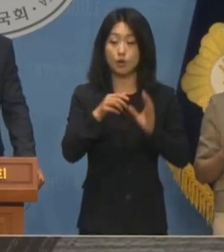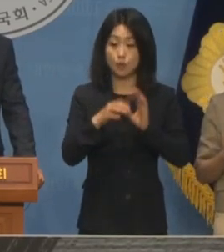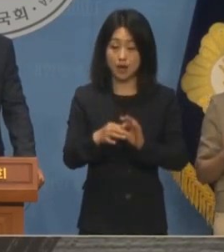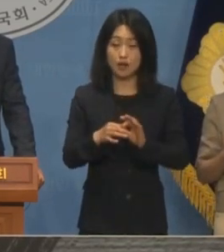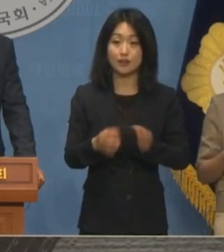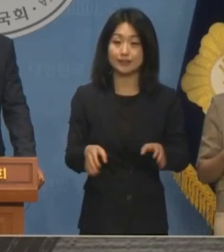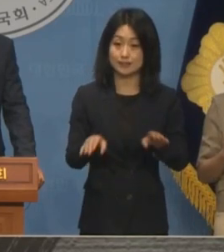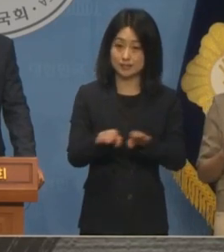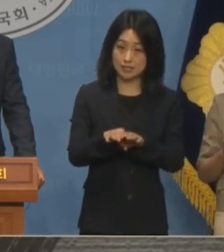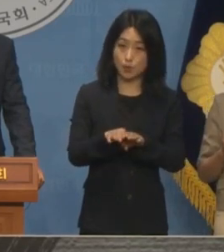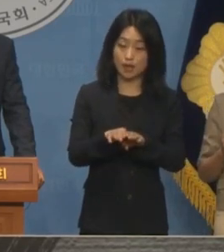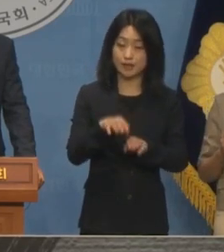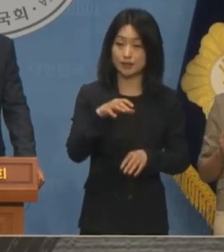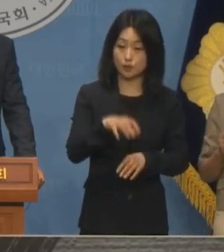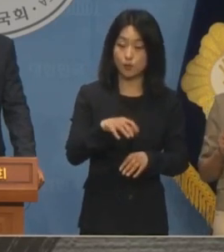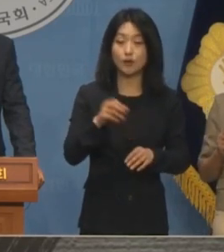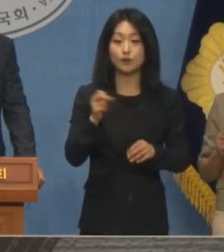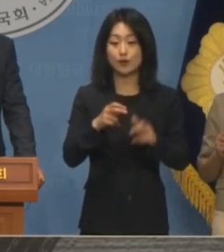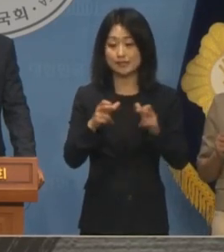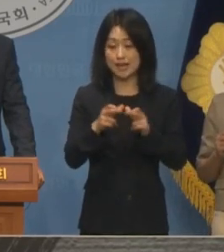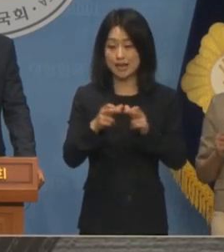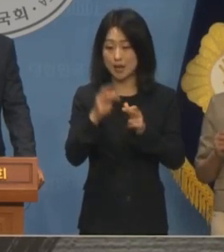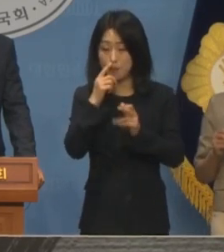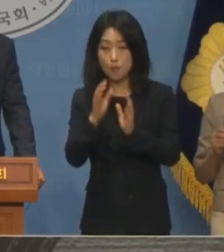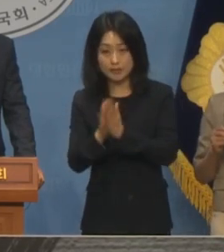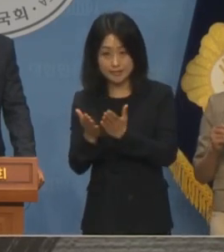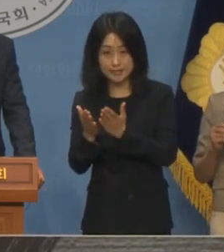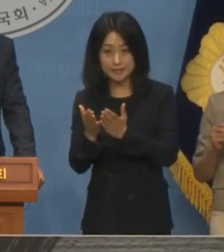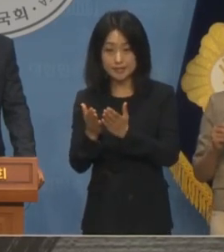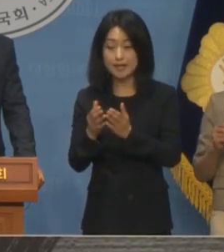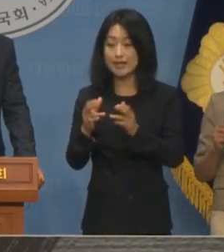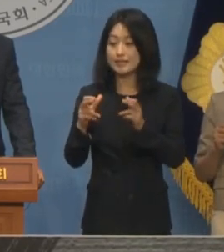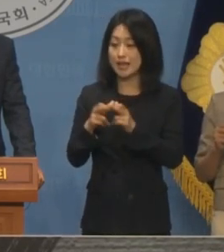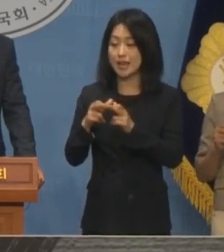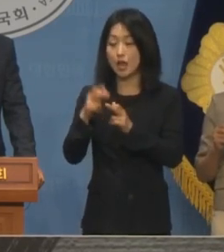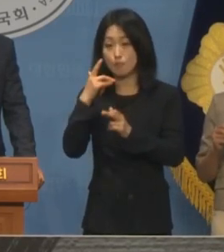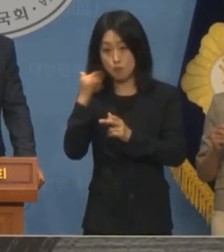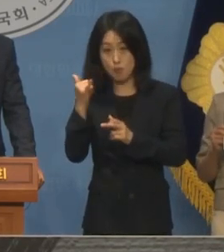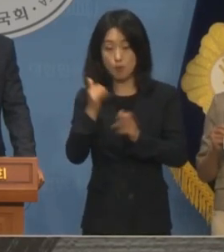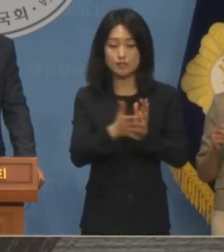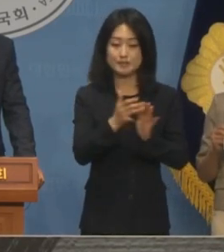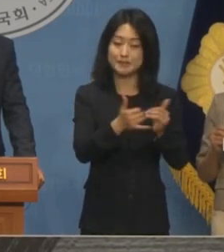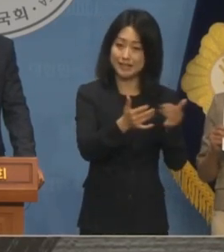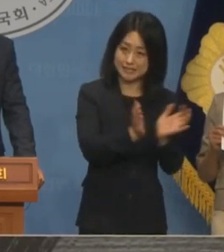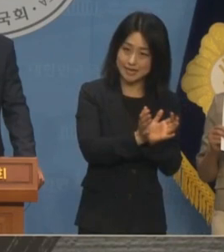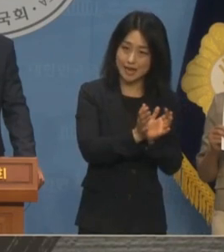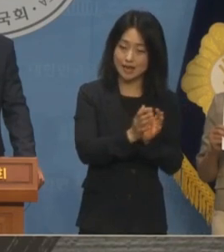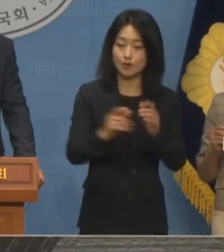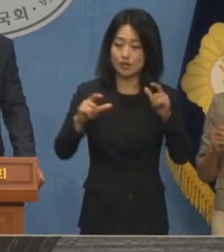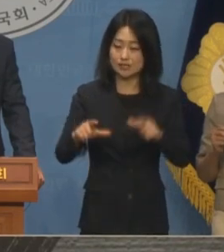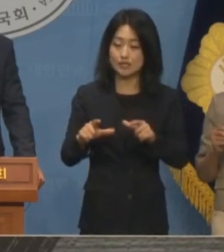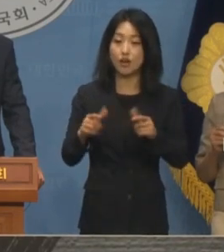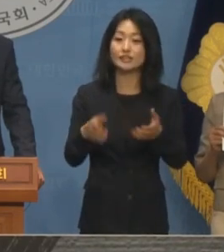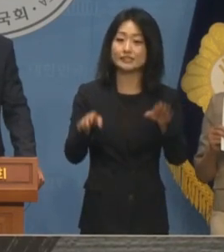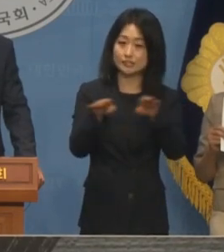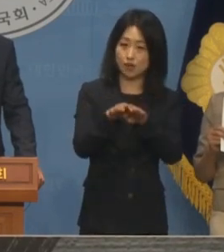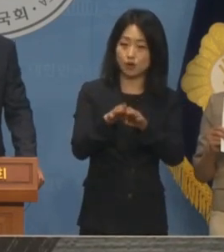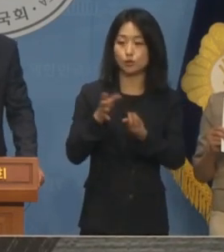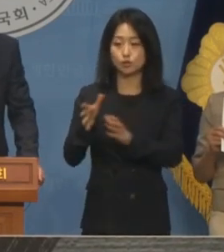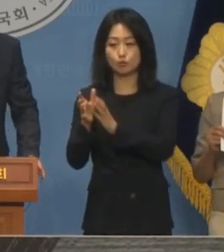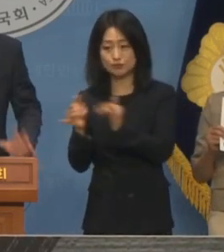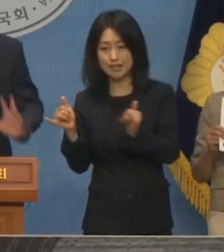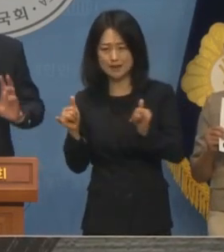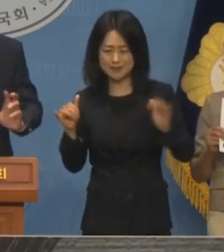유관기관 그다음에 장애인 당사자, 장애인 부모, 시민단체, 거주시설, 학계 및 현장 전문가